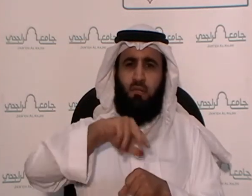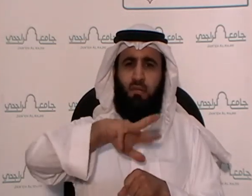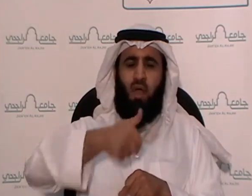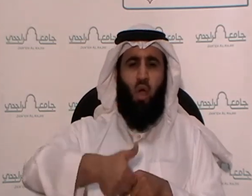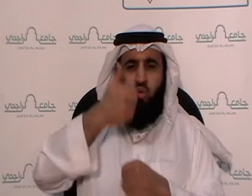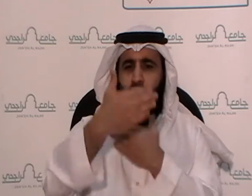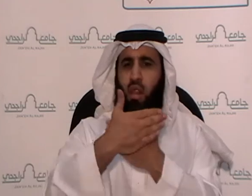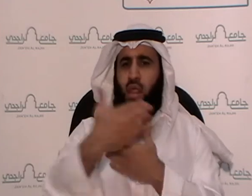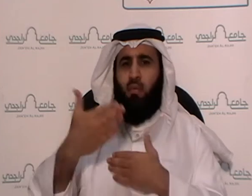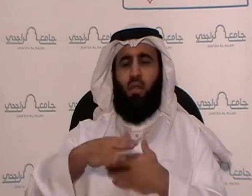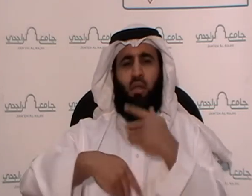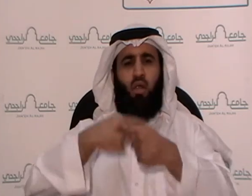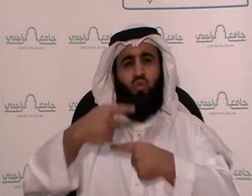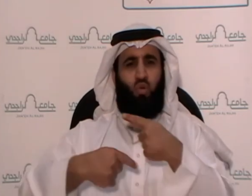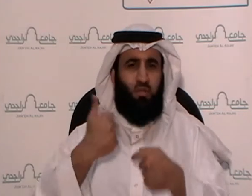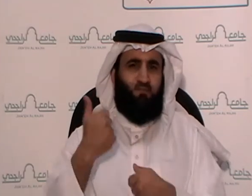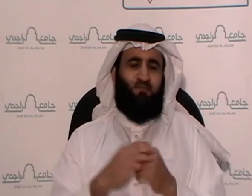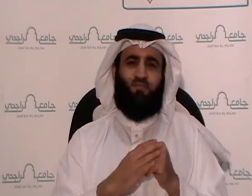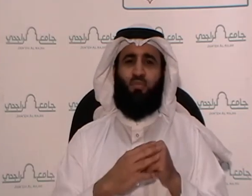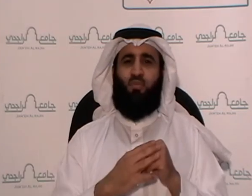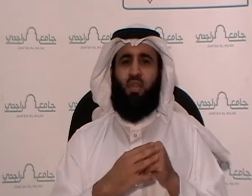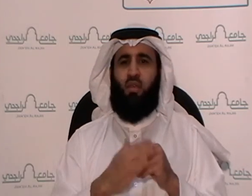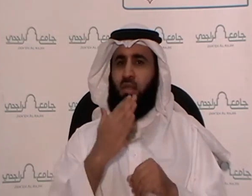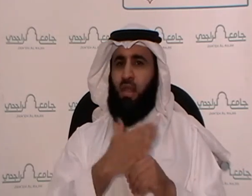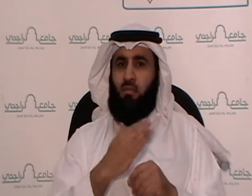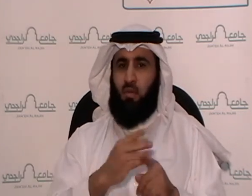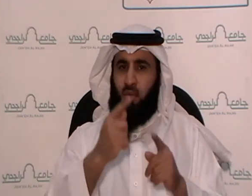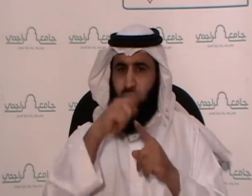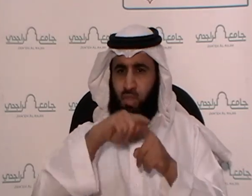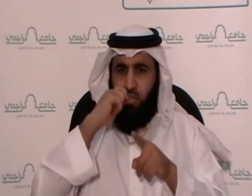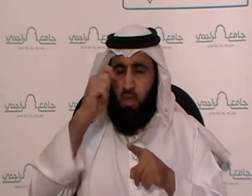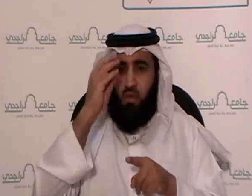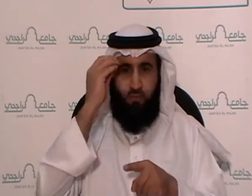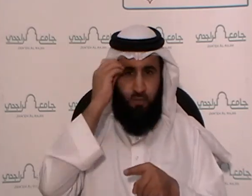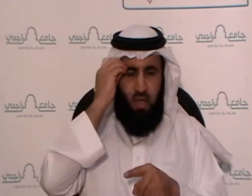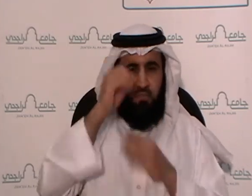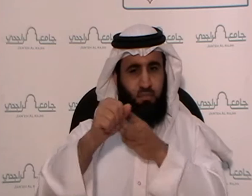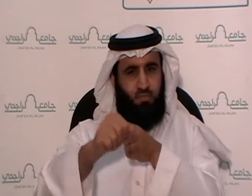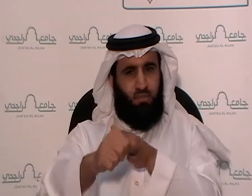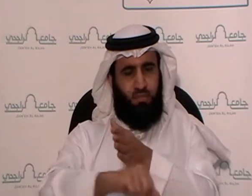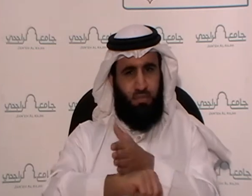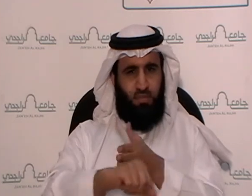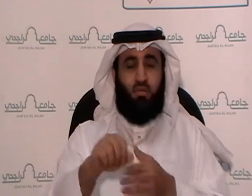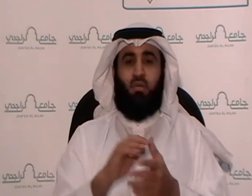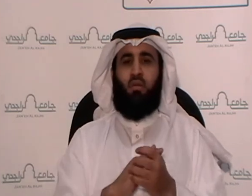السرقة كان قطعها عقوبة له، وكأنه في نفس الوقت